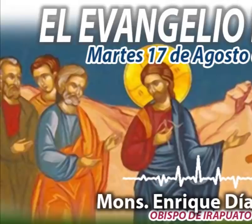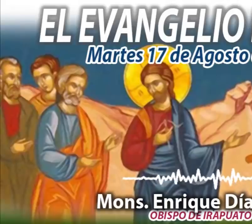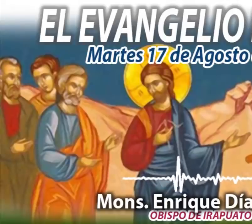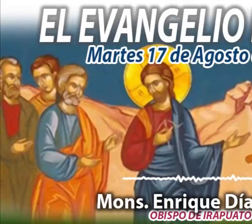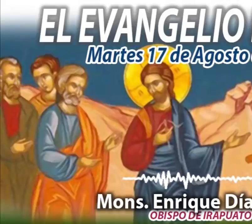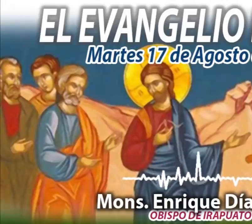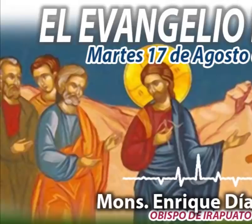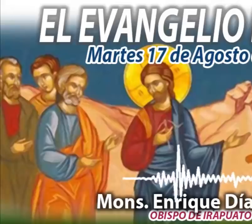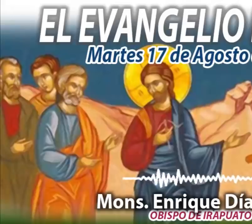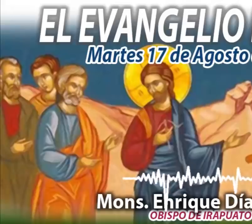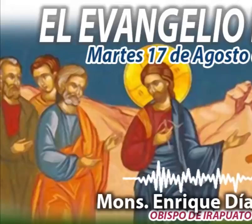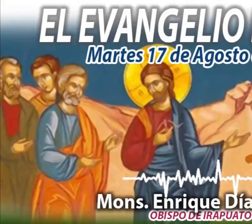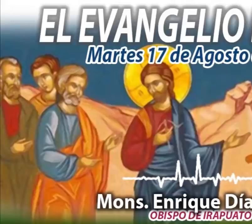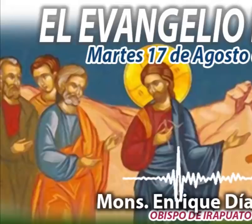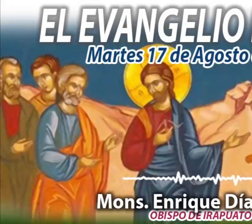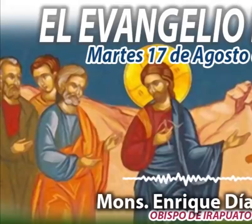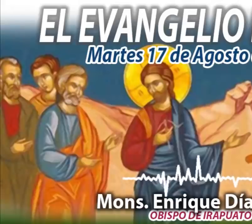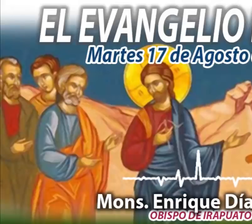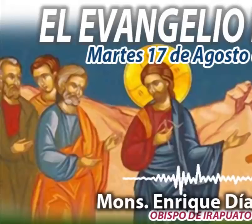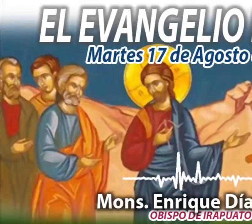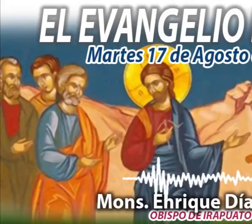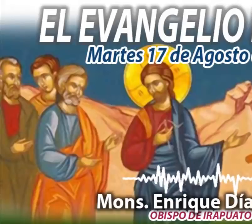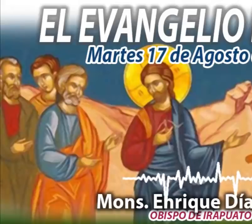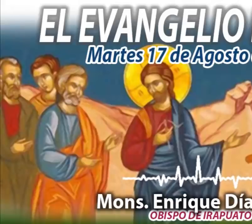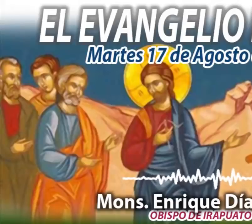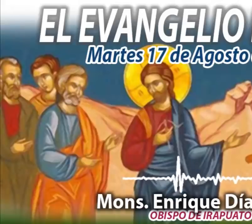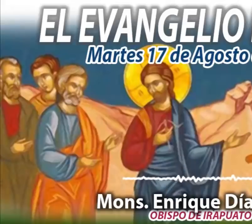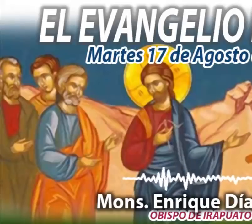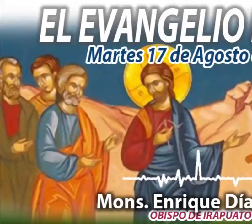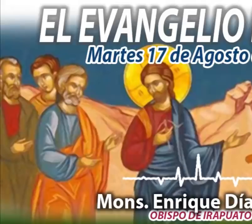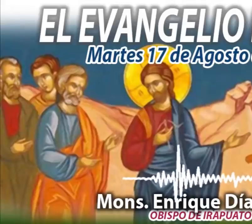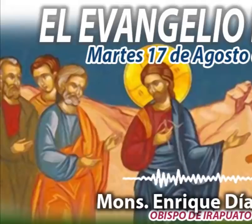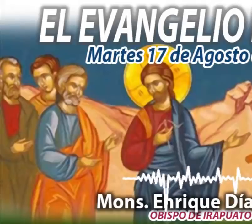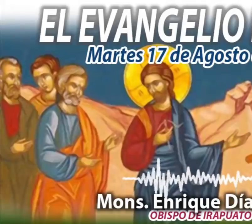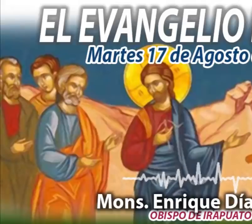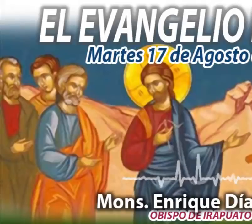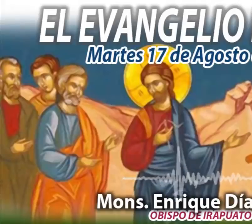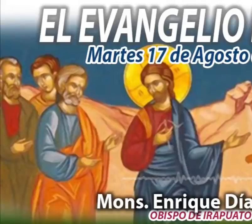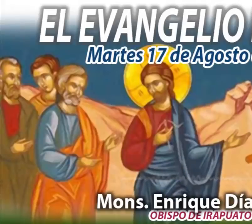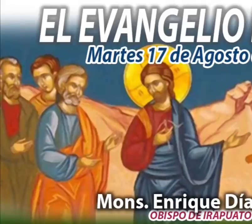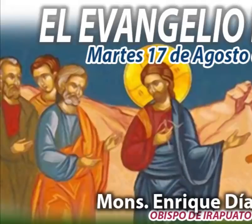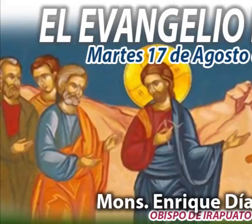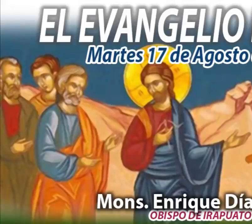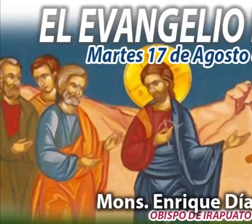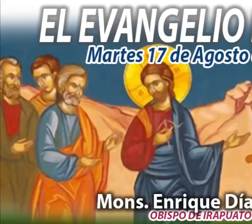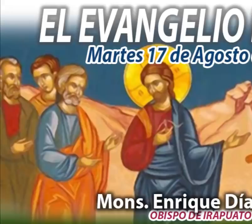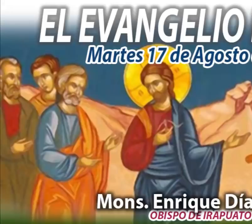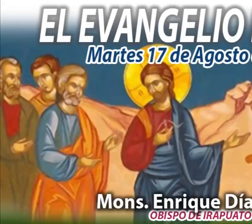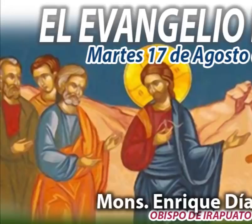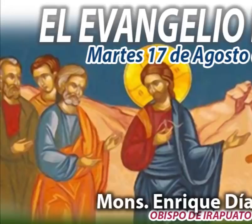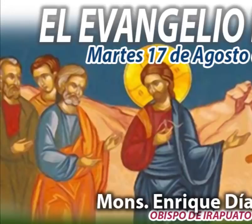El Evangelio del Día, en voz de Monseñor Enrique Díaz, a través de Radio María, voz